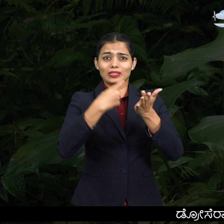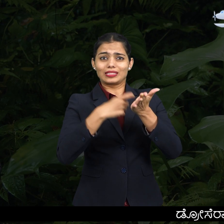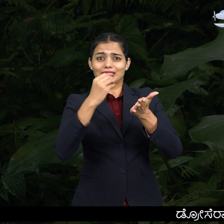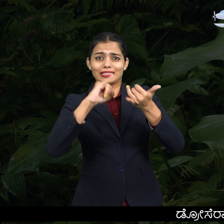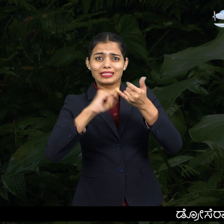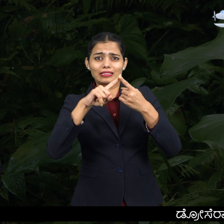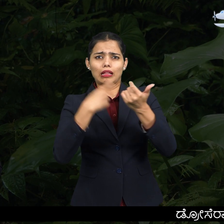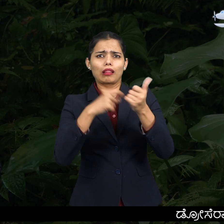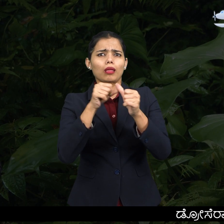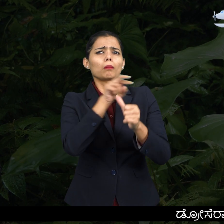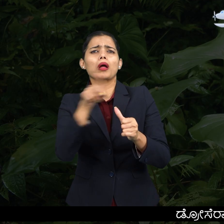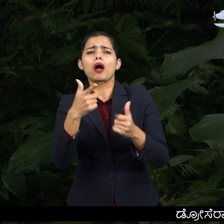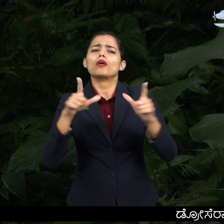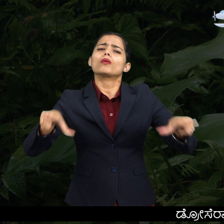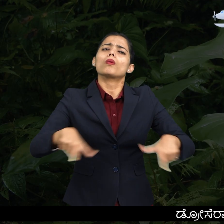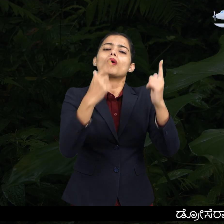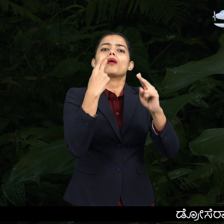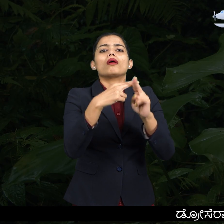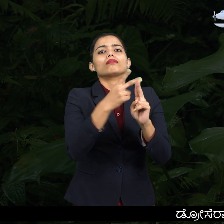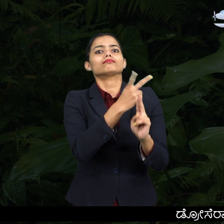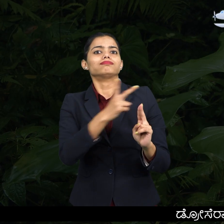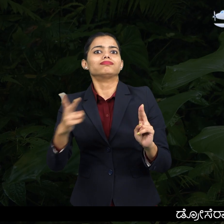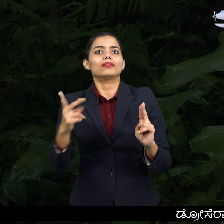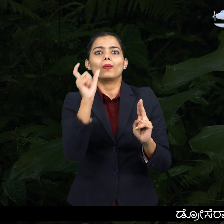ಡ್ರೊಸೆರಾ ಅಂದರೆ ಸುಂಡೇವ್,